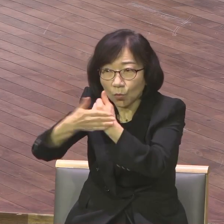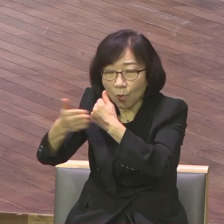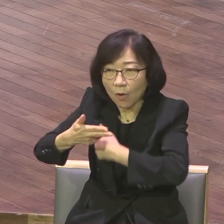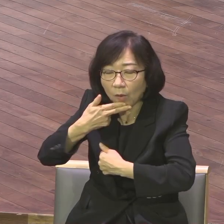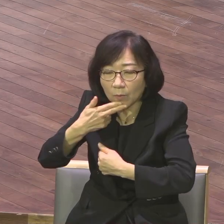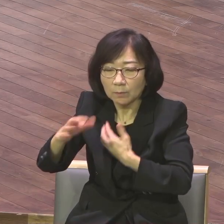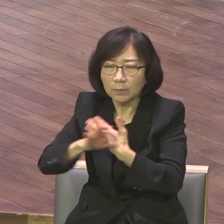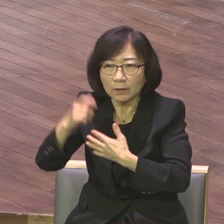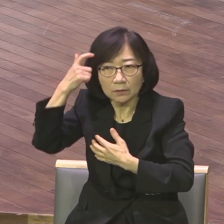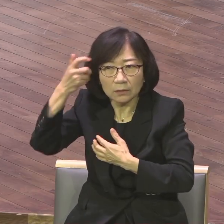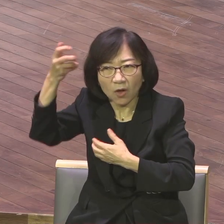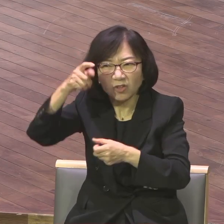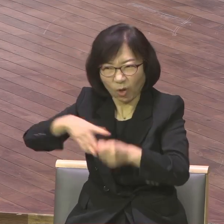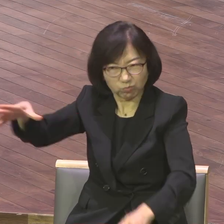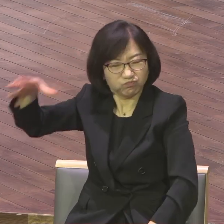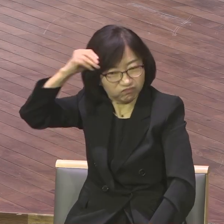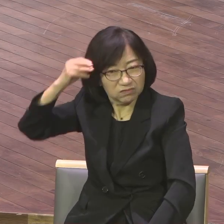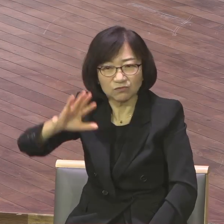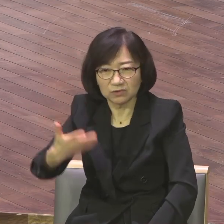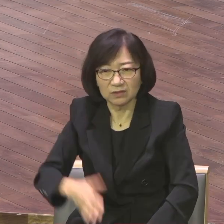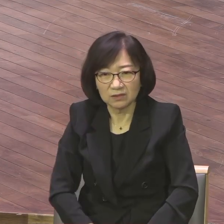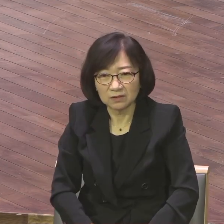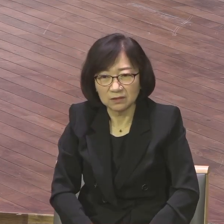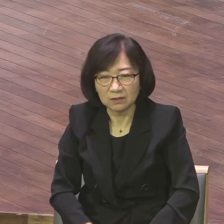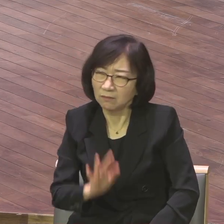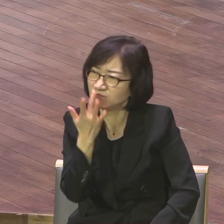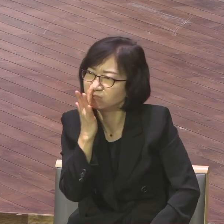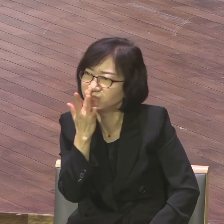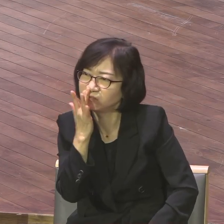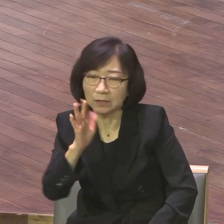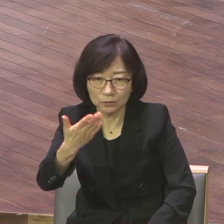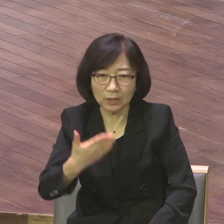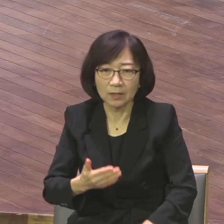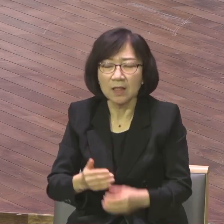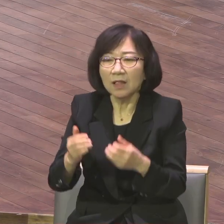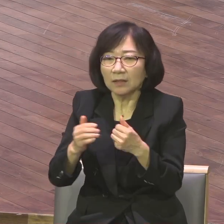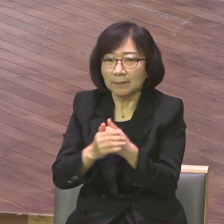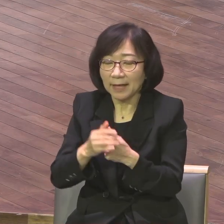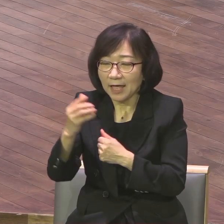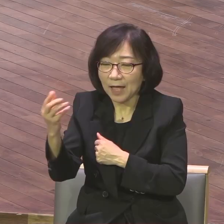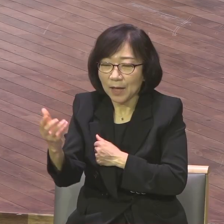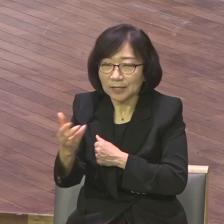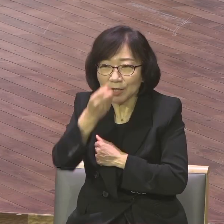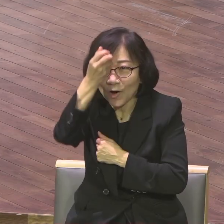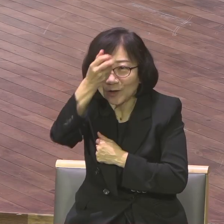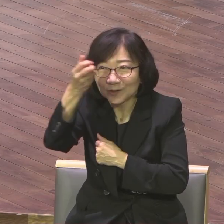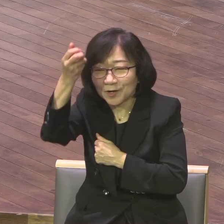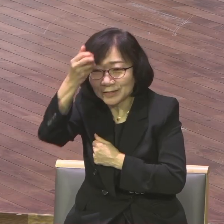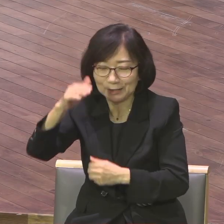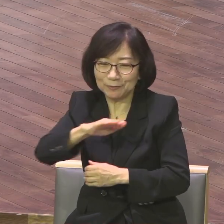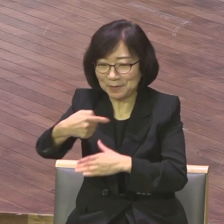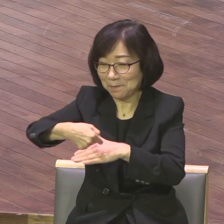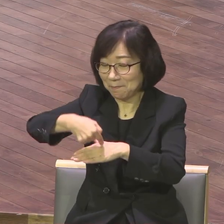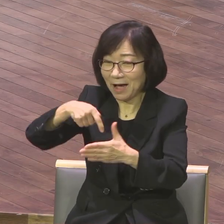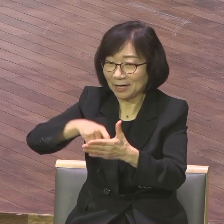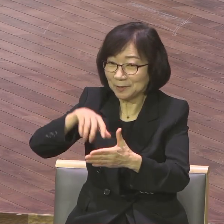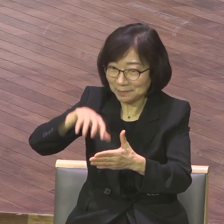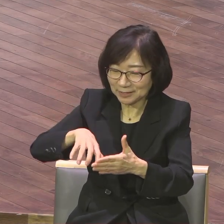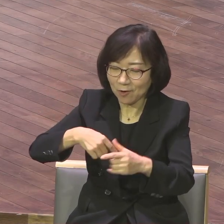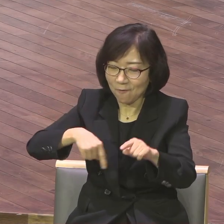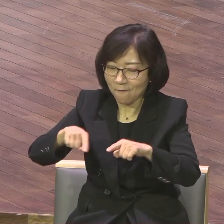없고 체험할 수도 없어요. 그래서 또 다른 보혜사 성령께서 우리 마음에